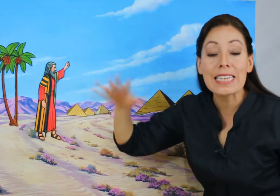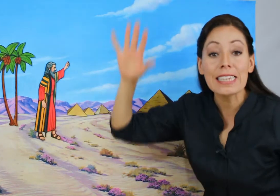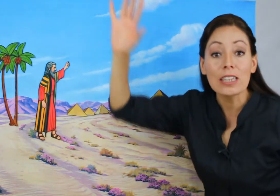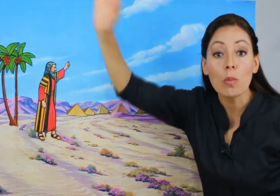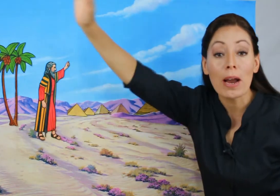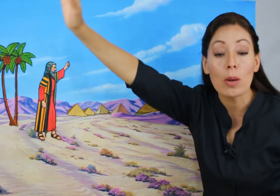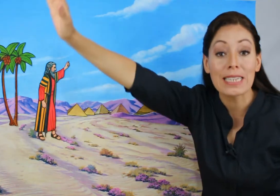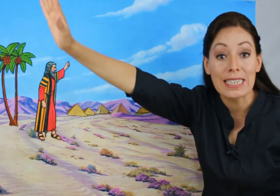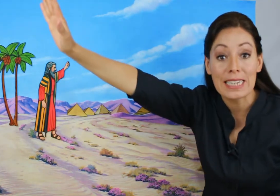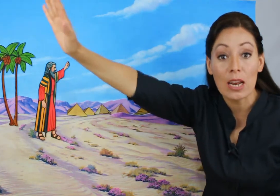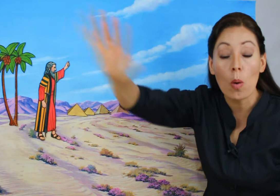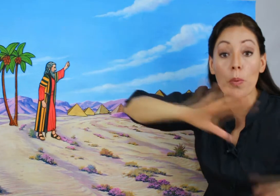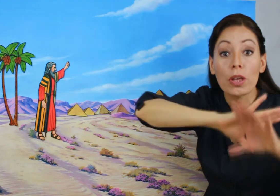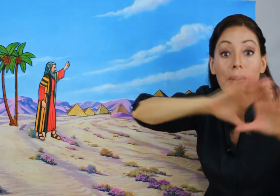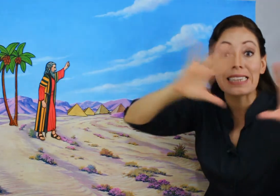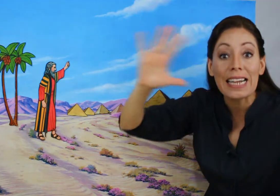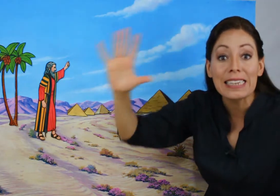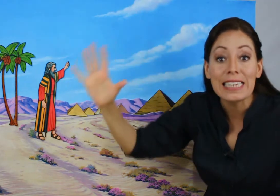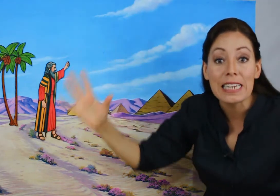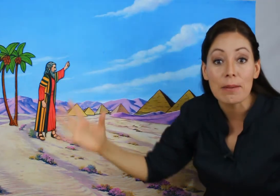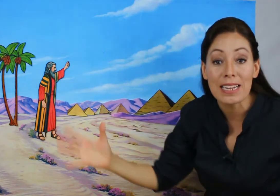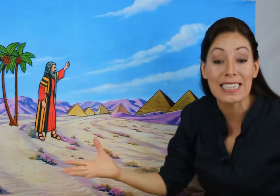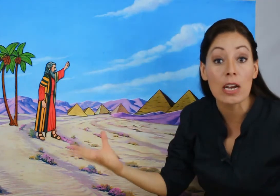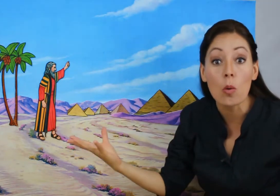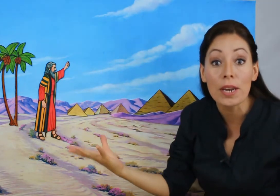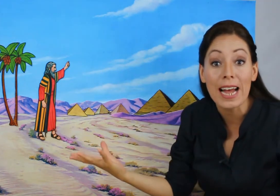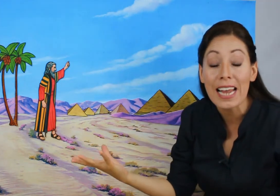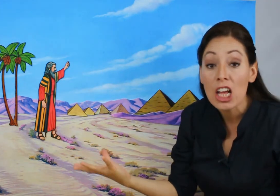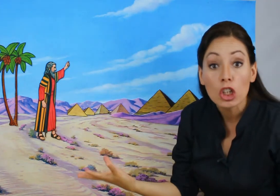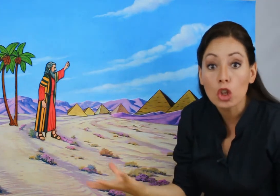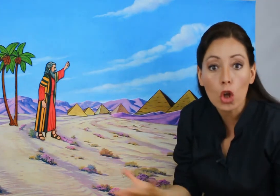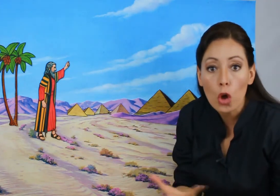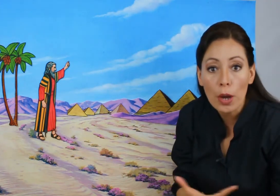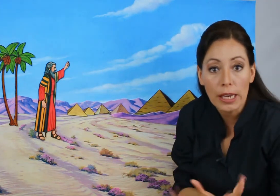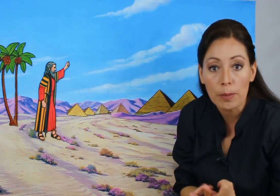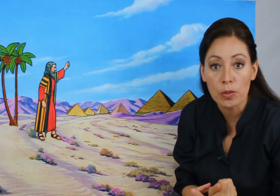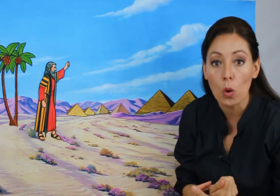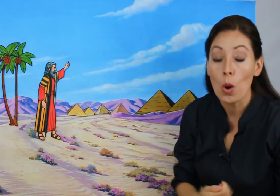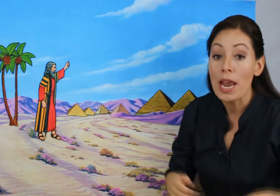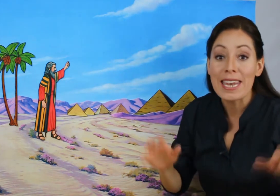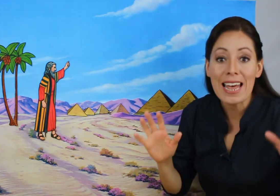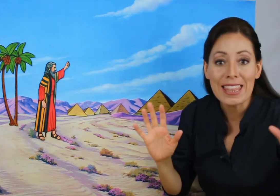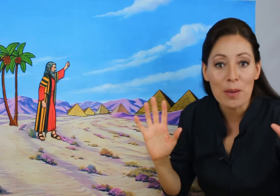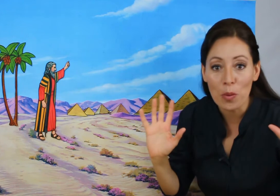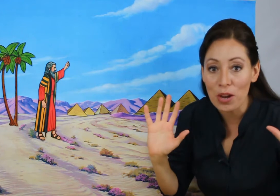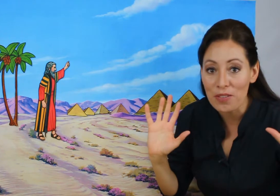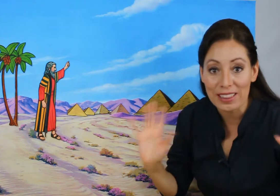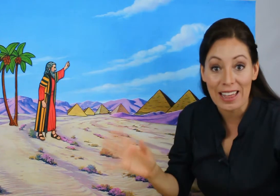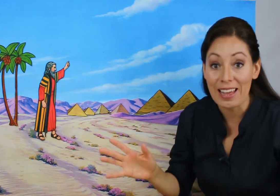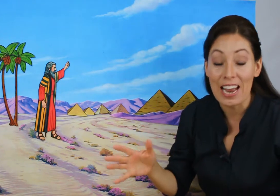Extiende tu mano hacia el cielo, porque vendrán tinieblas que cubrirán todo Egipto. Nadie podrá ver nada,